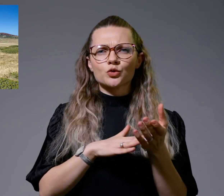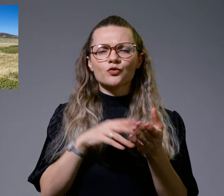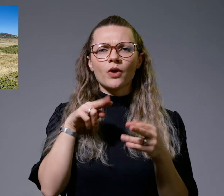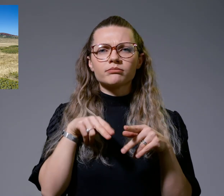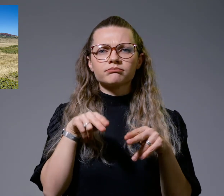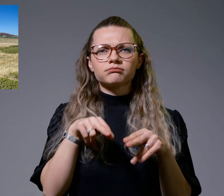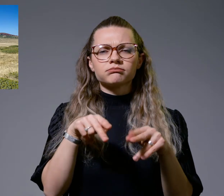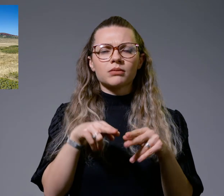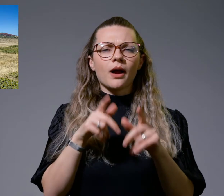пешадискиот напад.